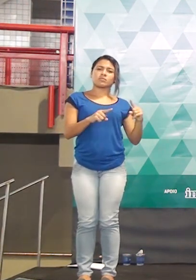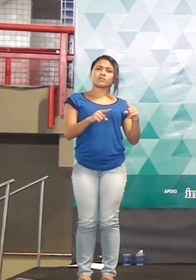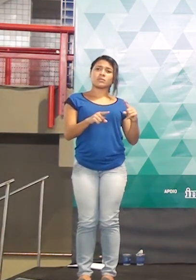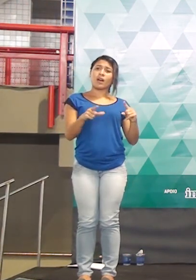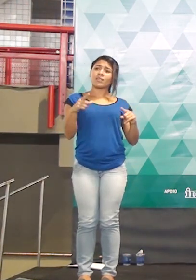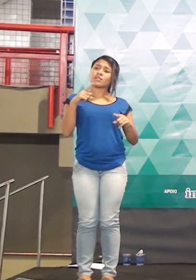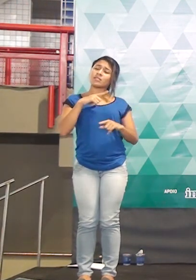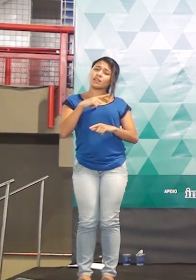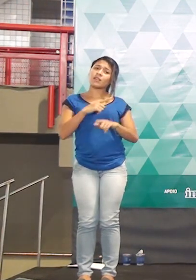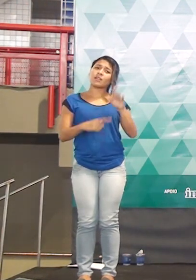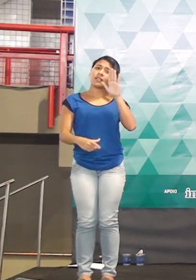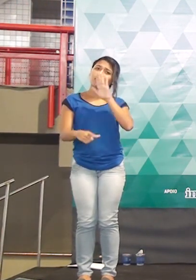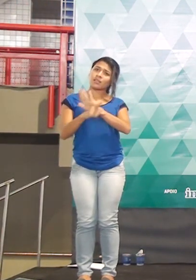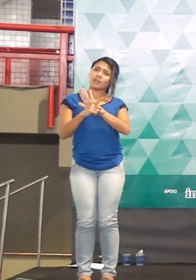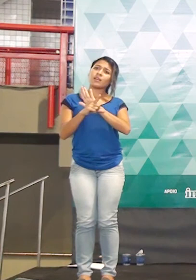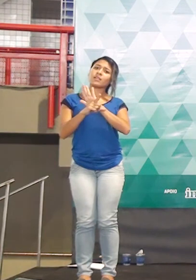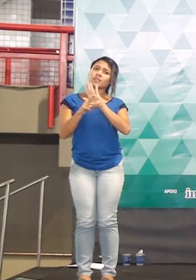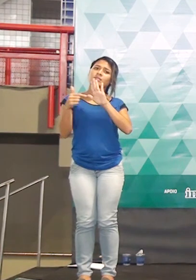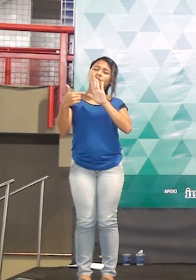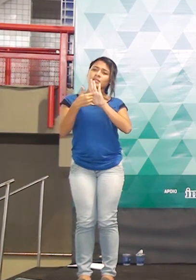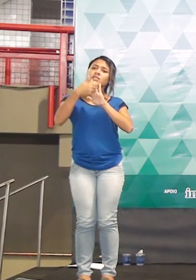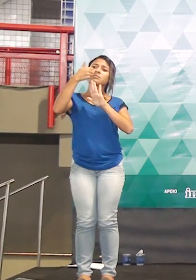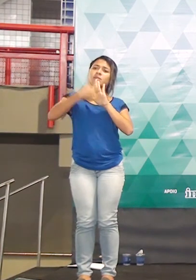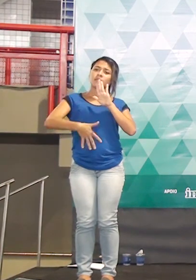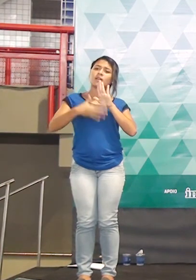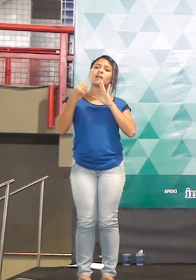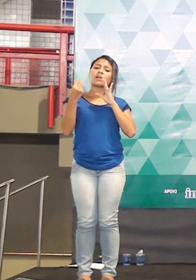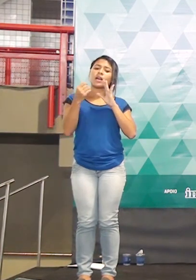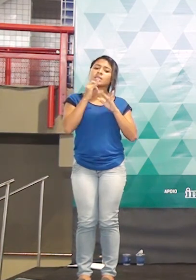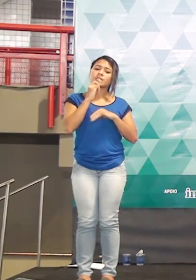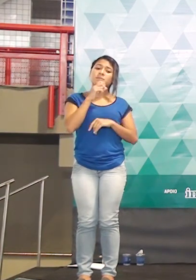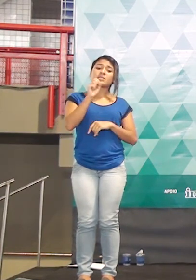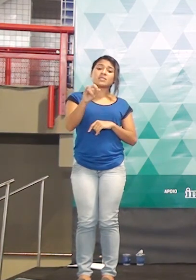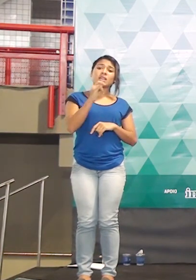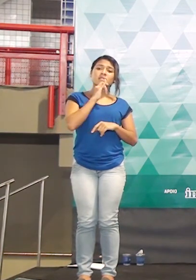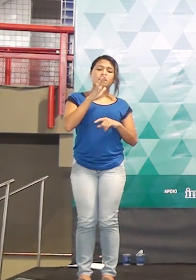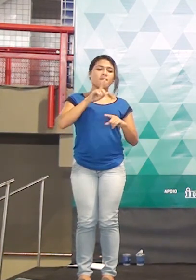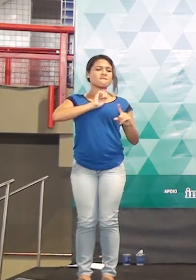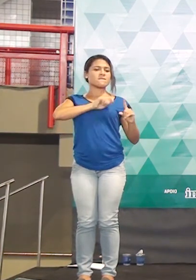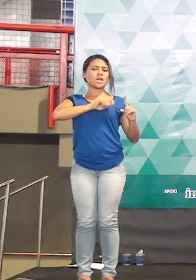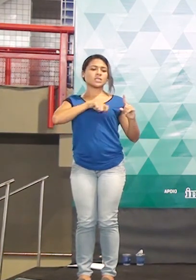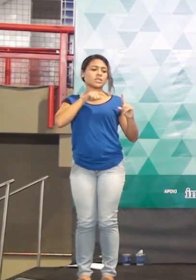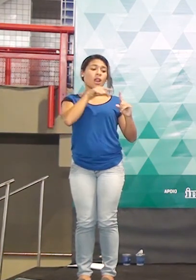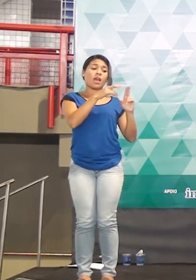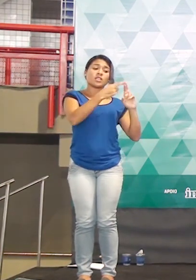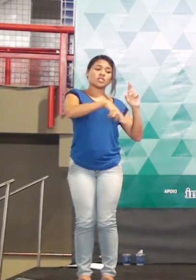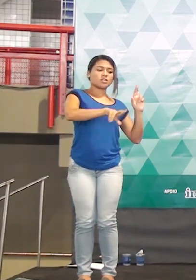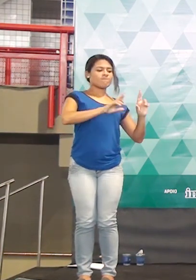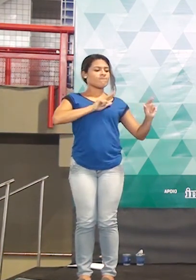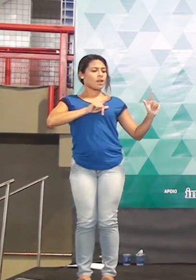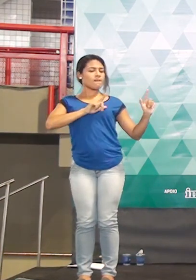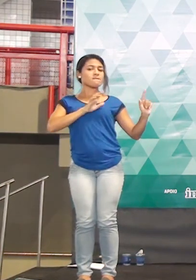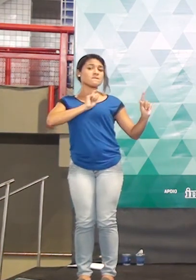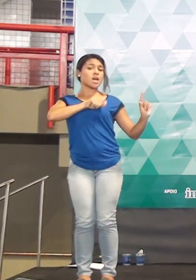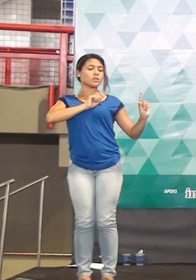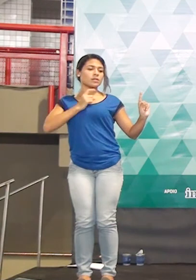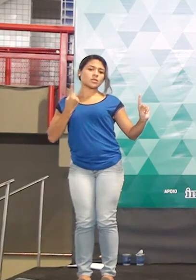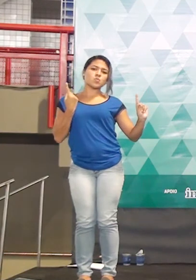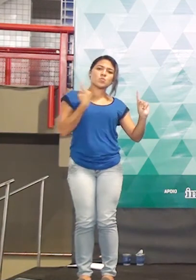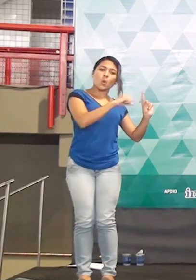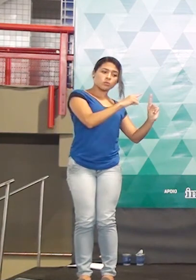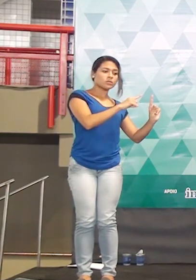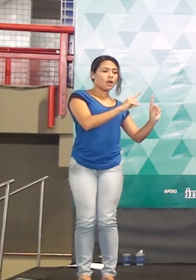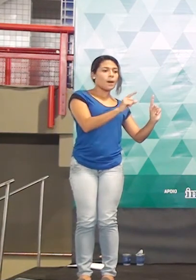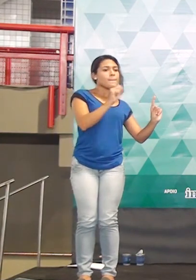15 dias a 3 meses de prisão. Se você maltrata outra pessoa, discrimina outra pessoa por conta